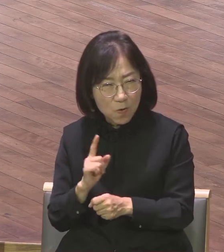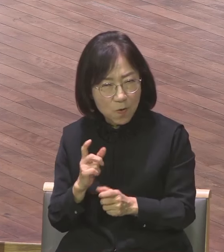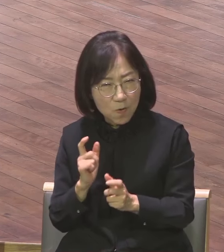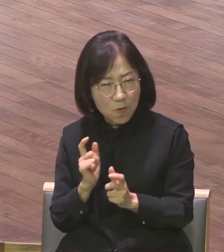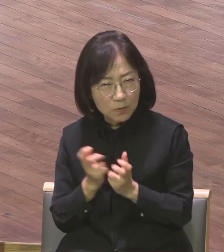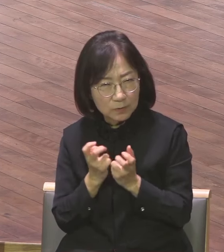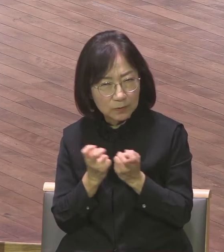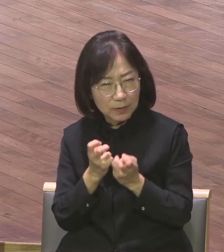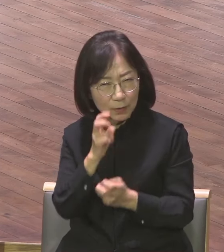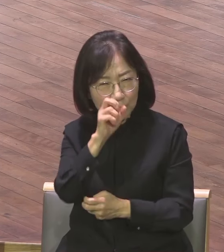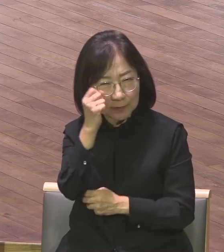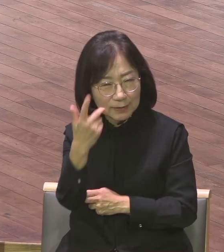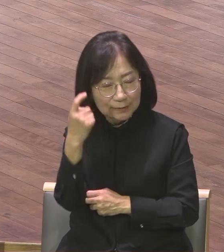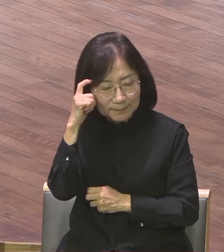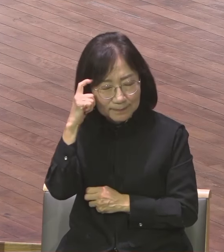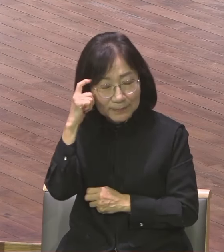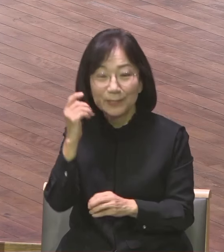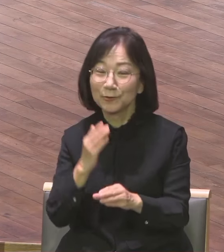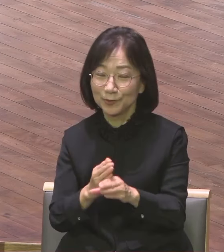고민.